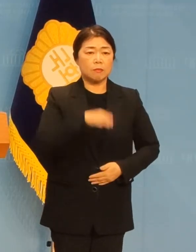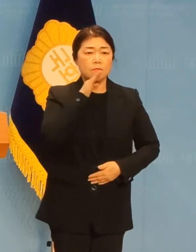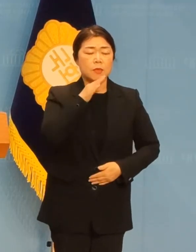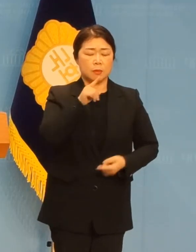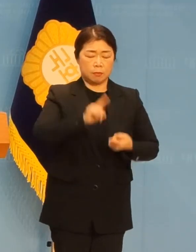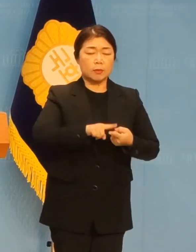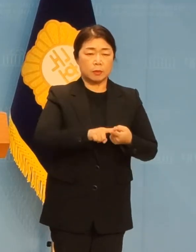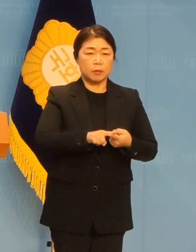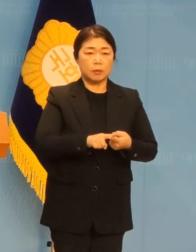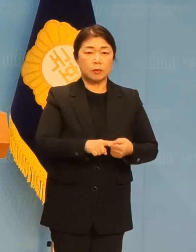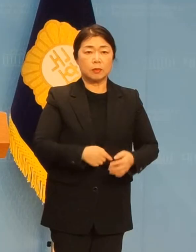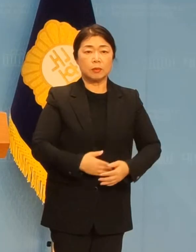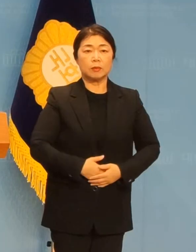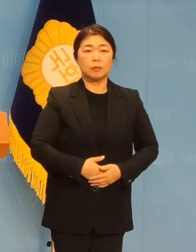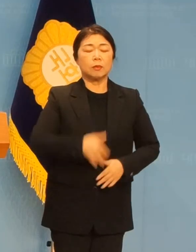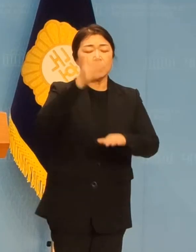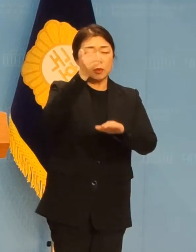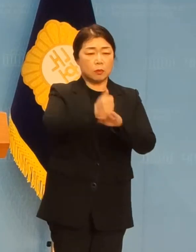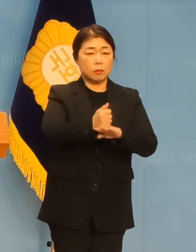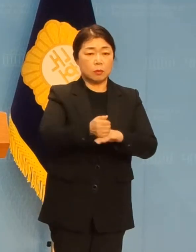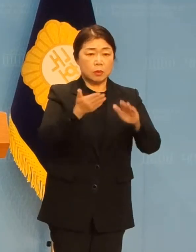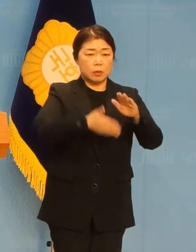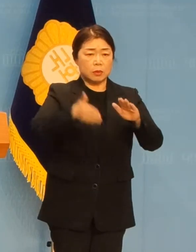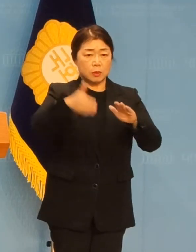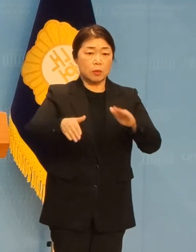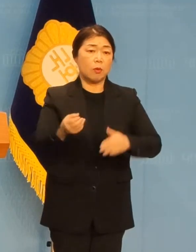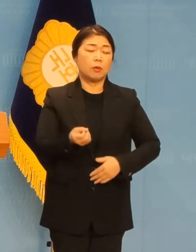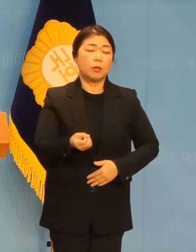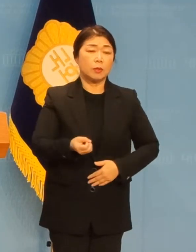사필기정, 결국 정의는 승리했습니다.